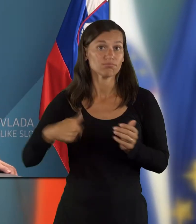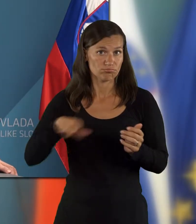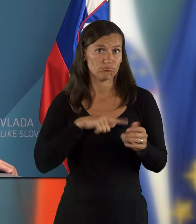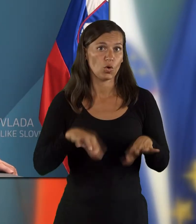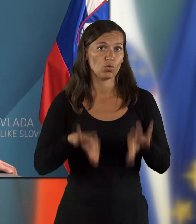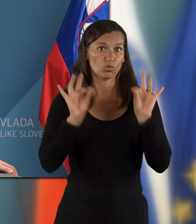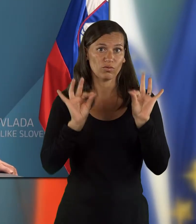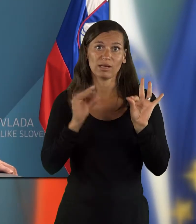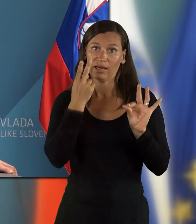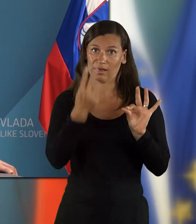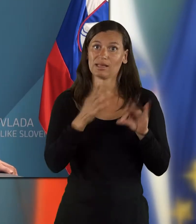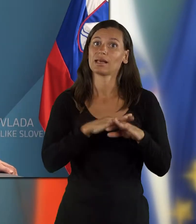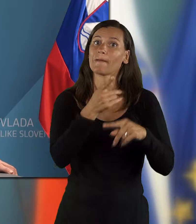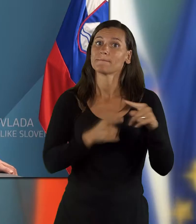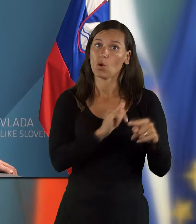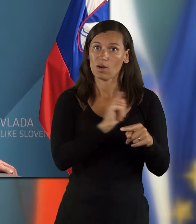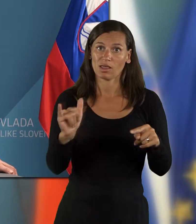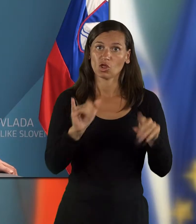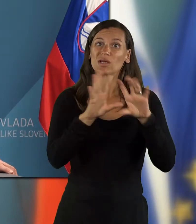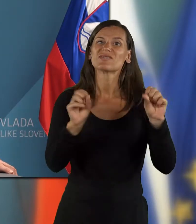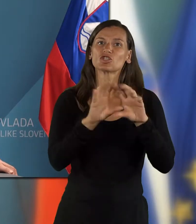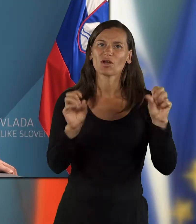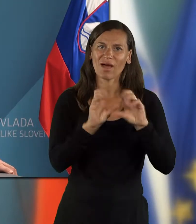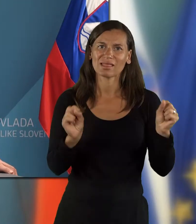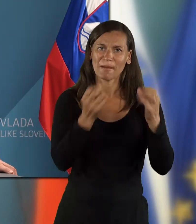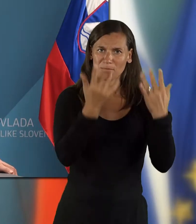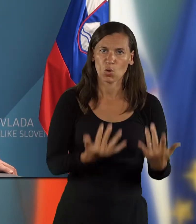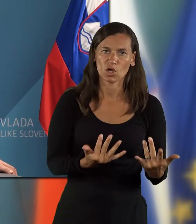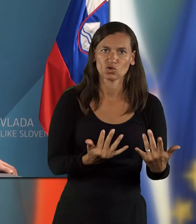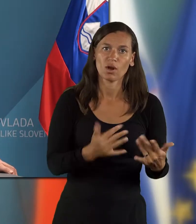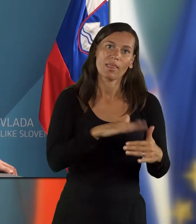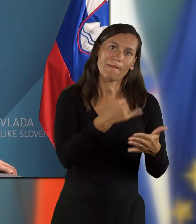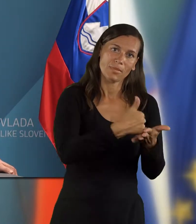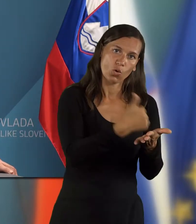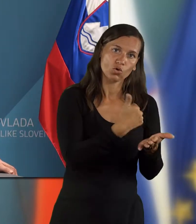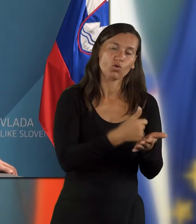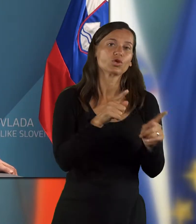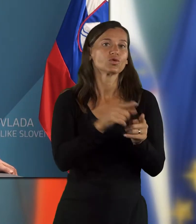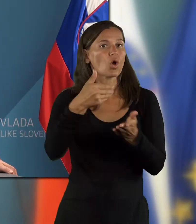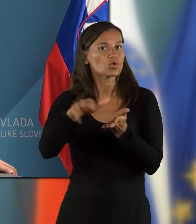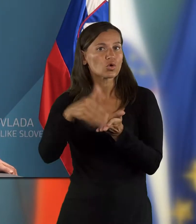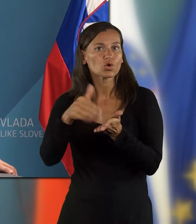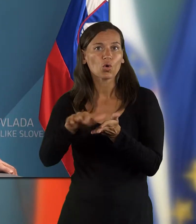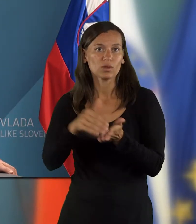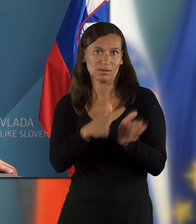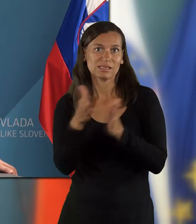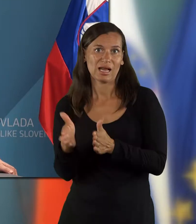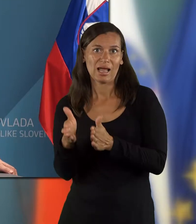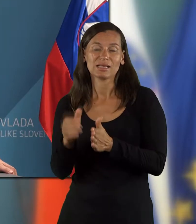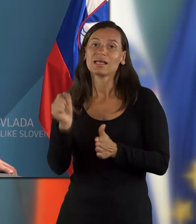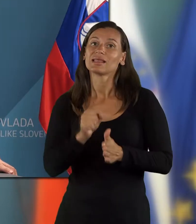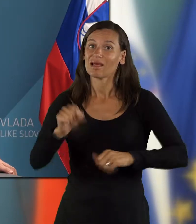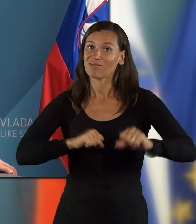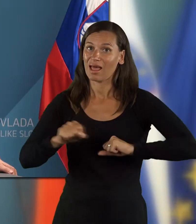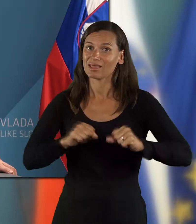Ugotovili smo, glede na polletno izvrševanje proračuna tako na prihodkovni kot na odhodkovni strani,